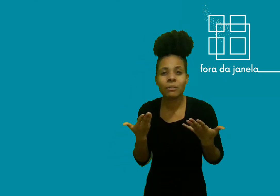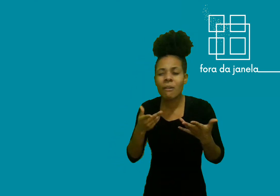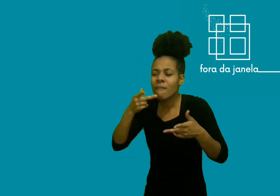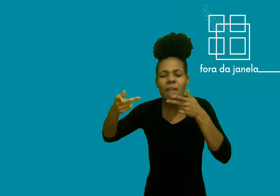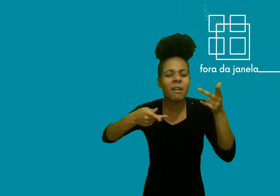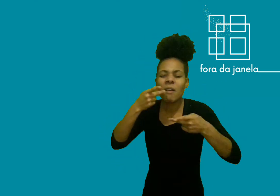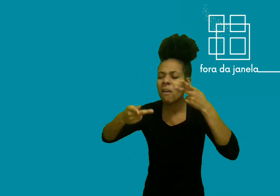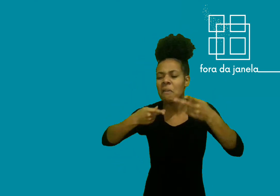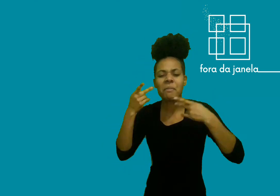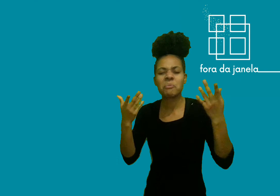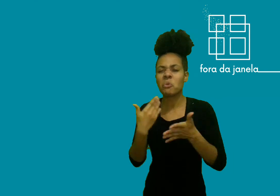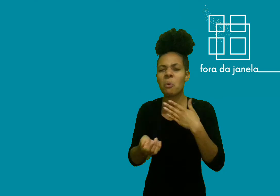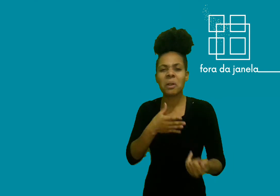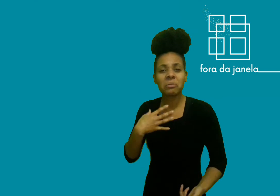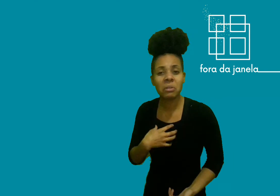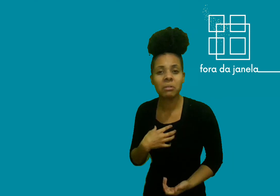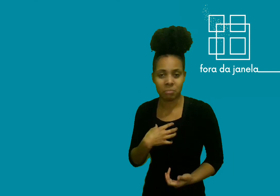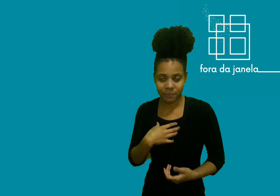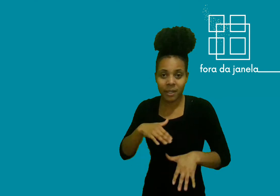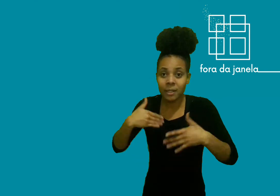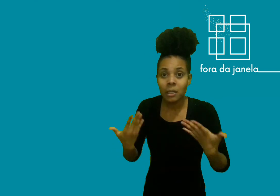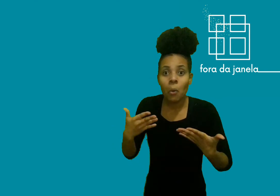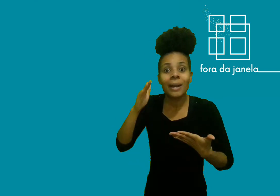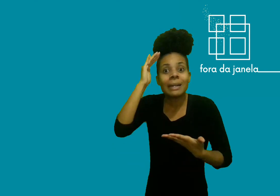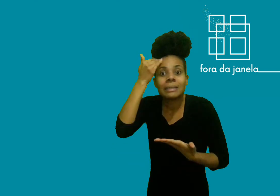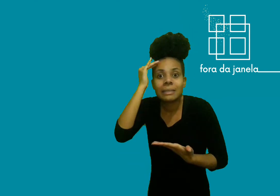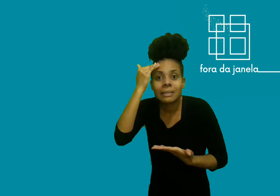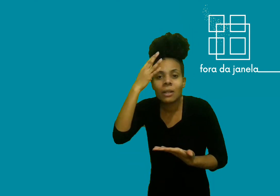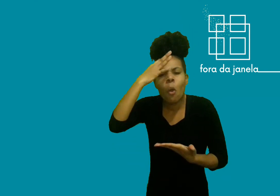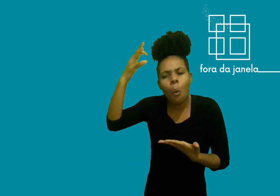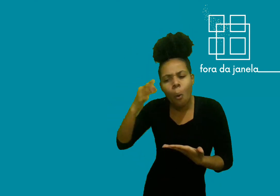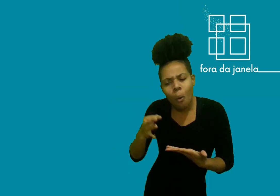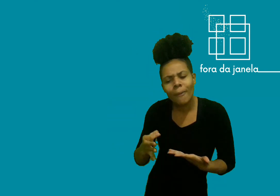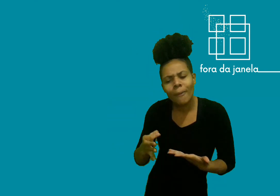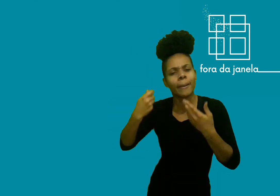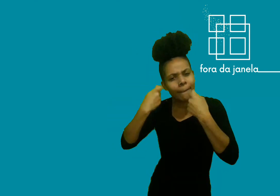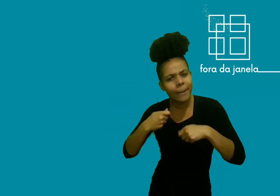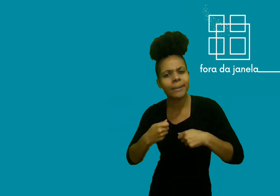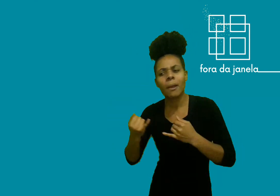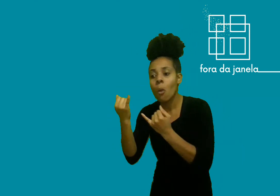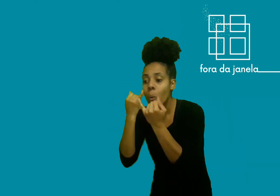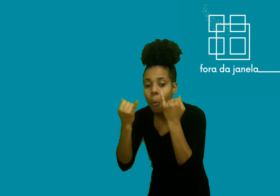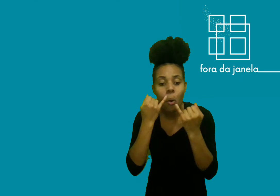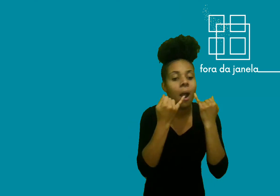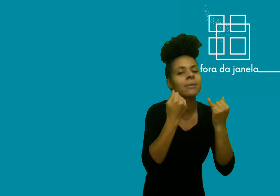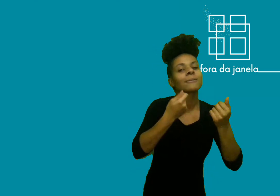muitas vezes a gente soa, a gente tem um resquício ali de preconceito, de ideias preconcebidas,